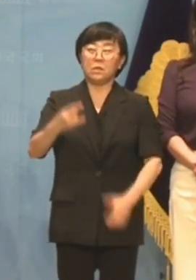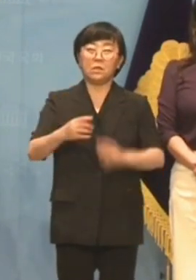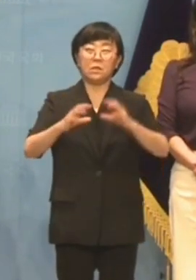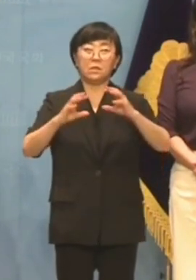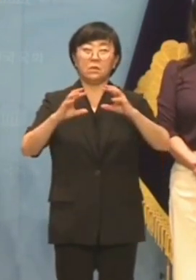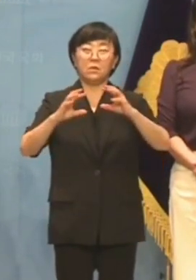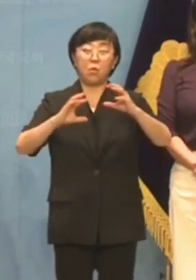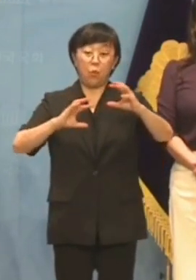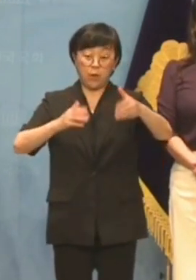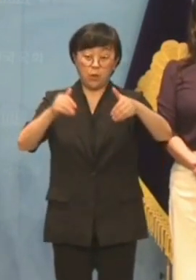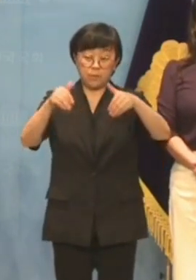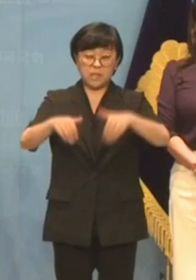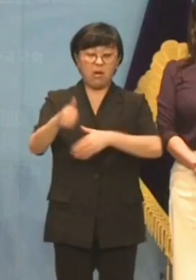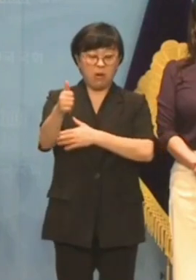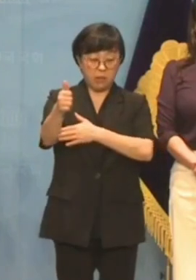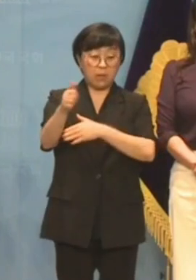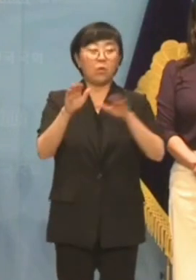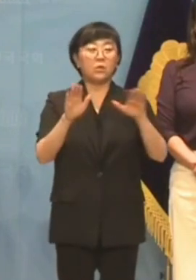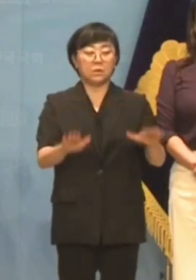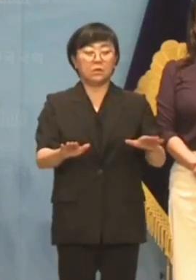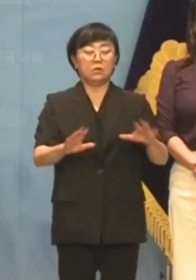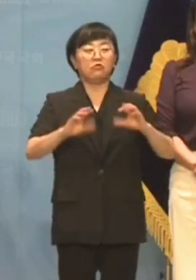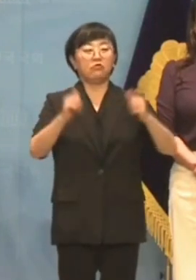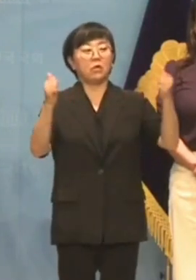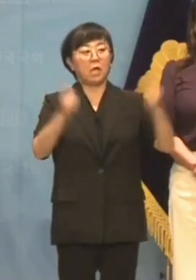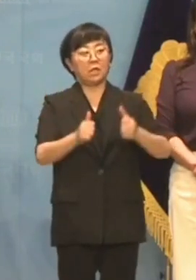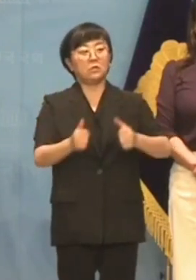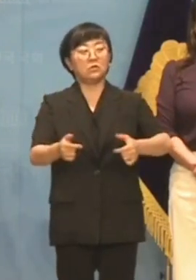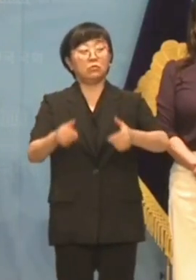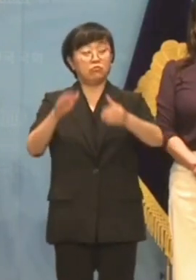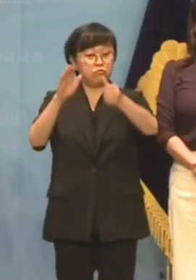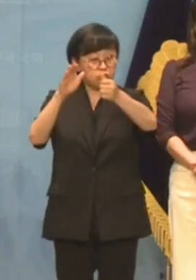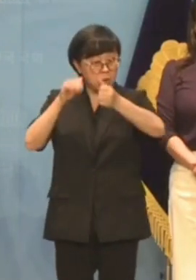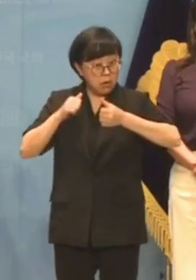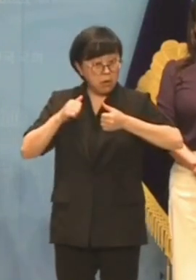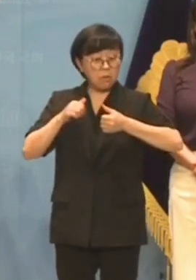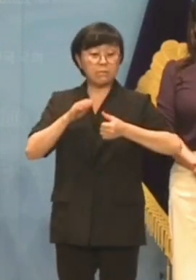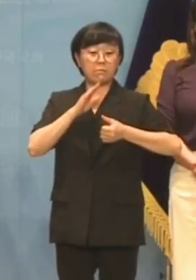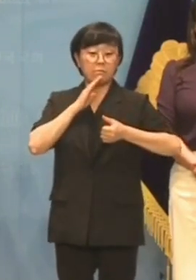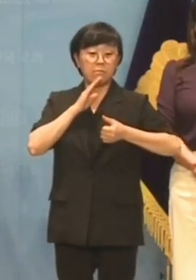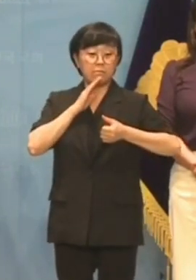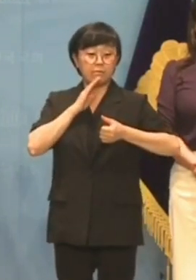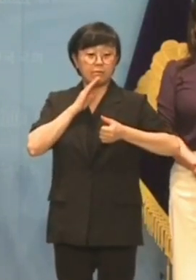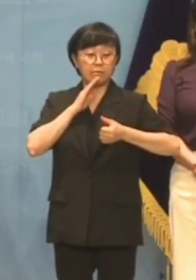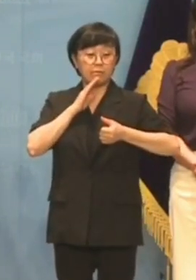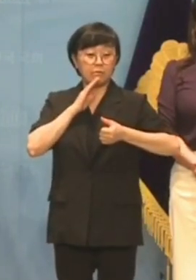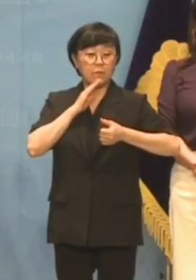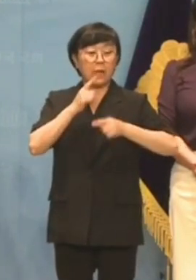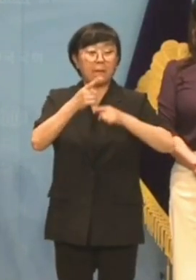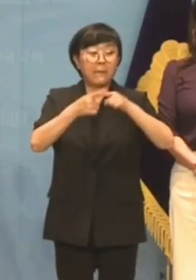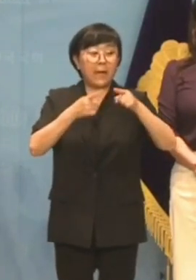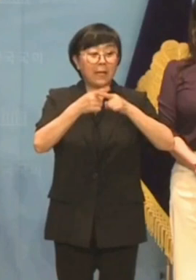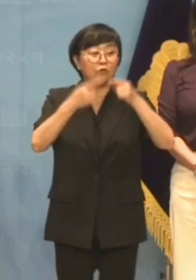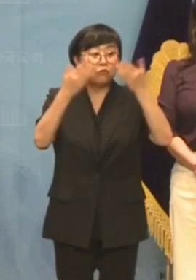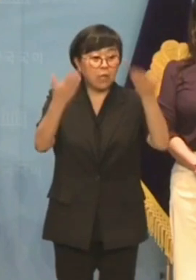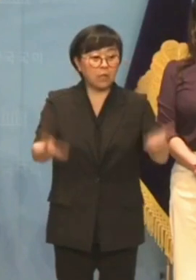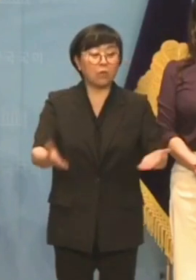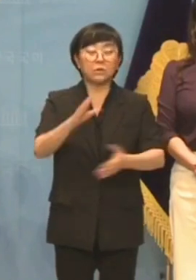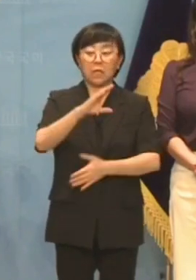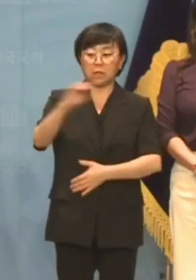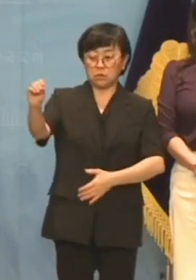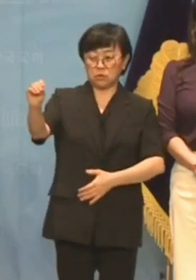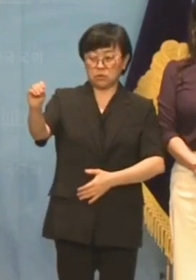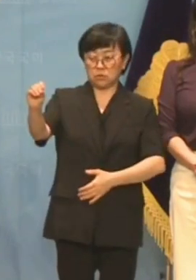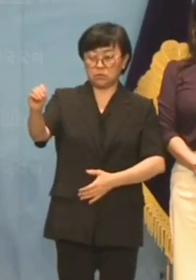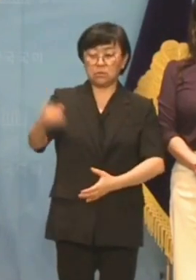외교비서관은 오늘 국회에서 출석을 요구하자 반차를 내고